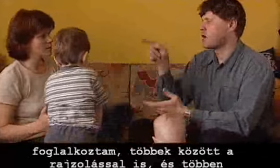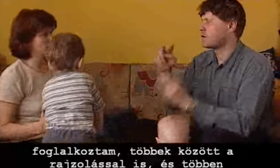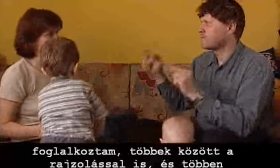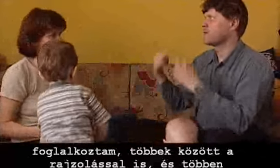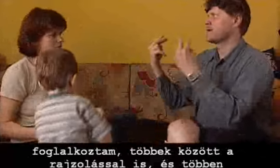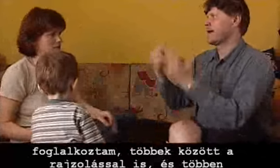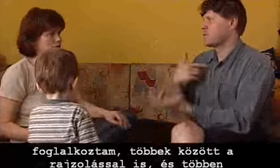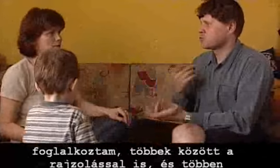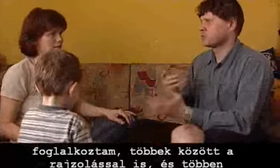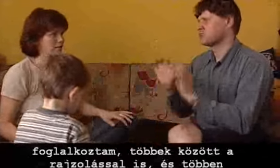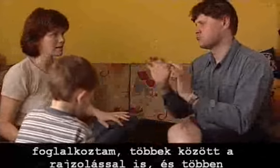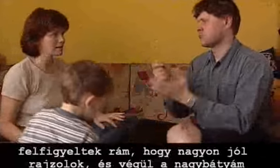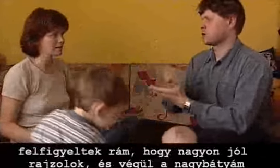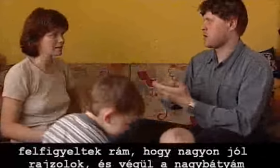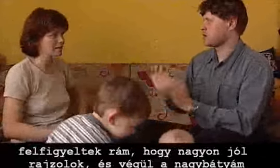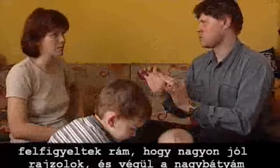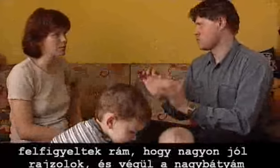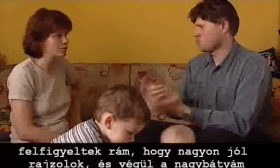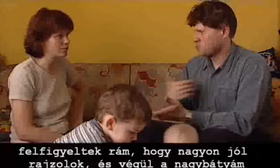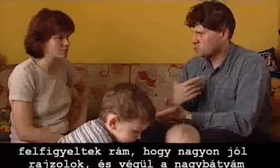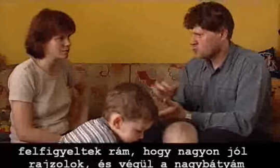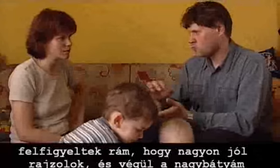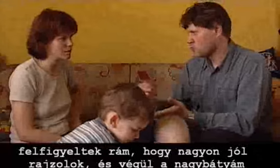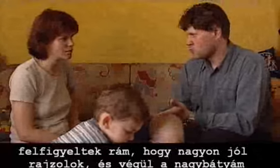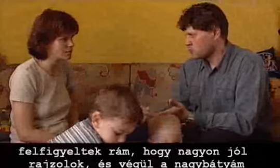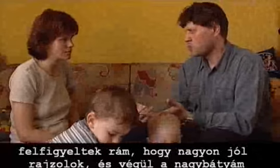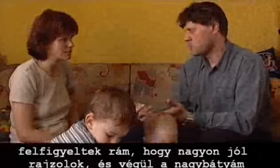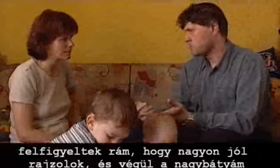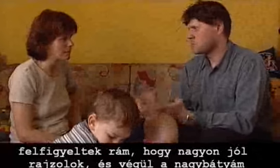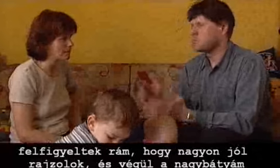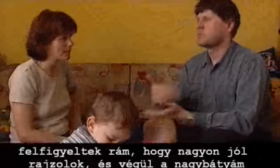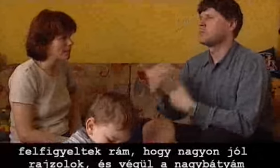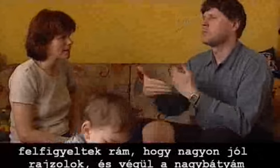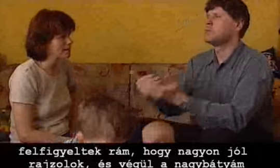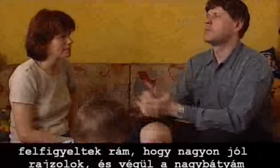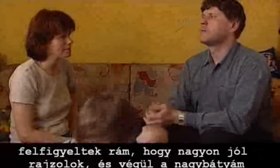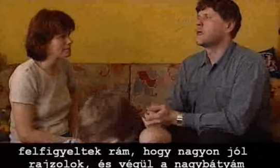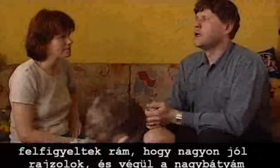Foglalkoztam a rajzolással is, és többen felfigyeltek rám, hogy nagyon jól rajzolok.